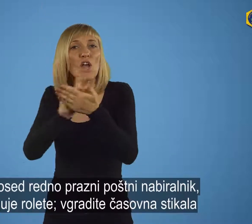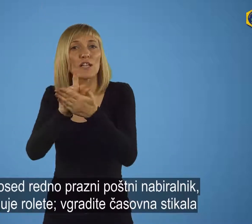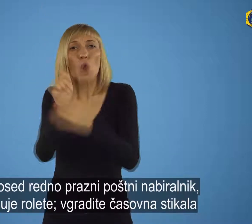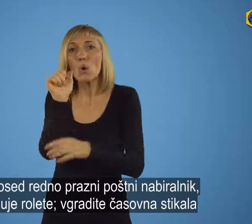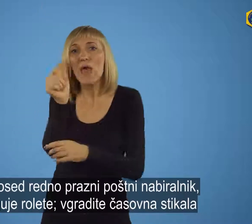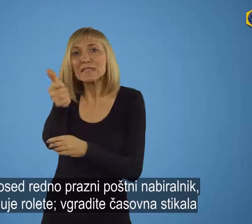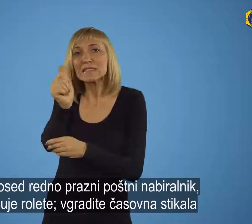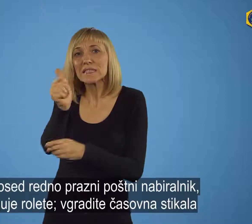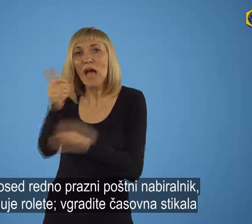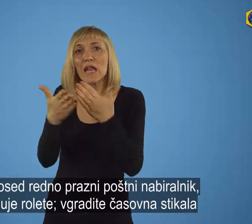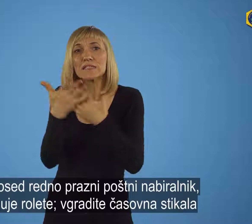časopisov.